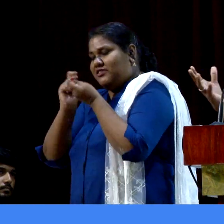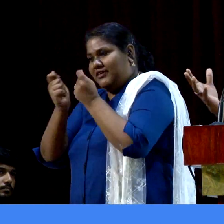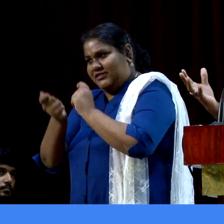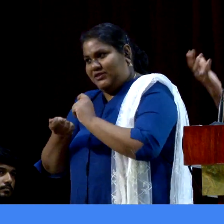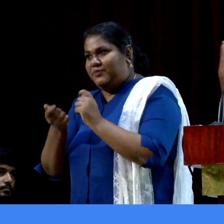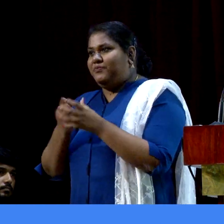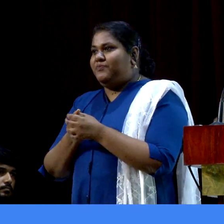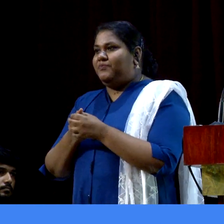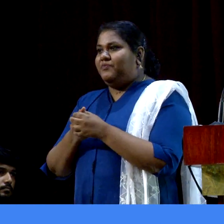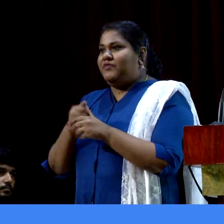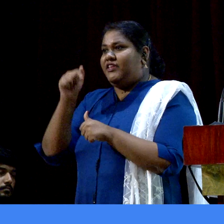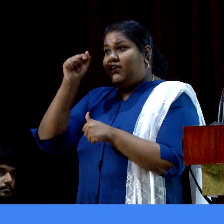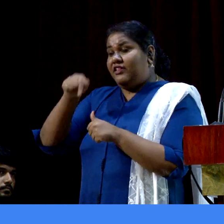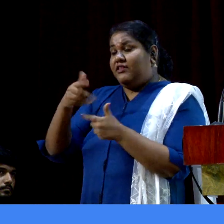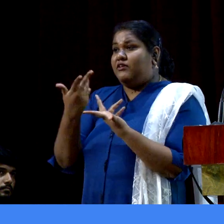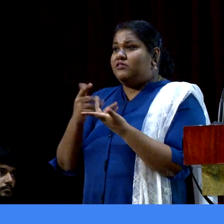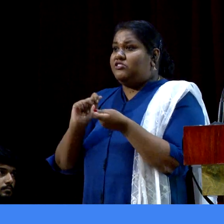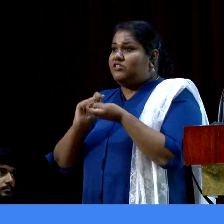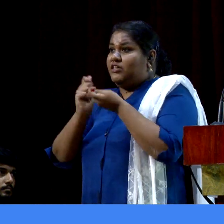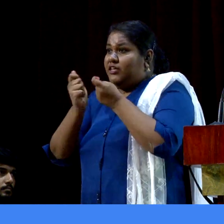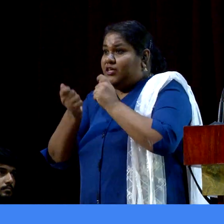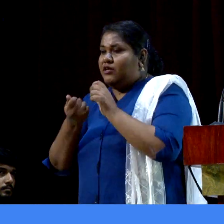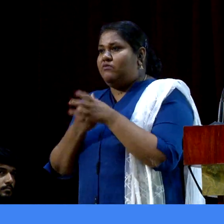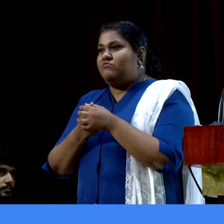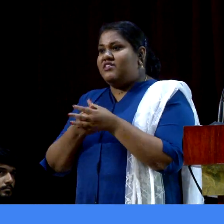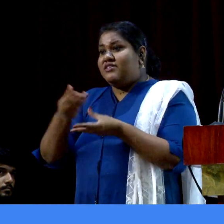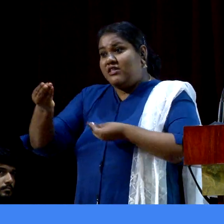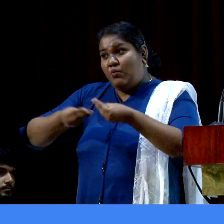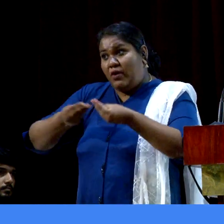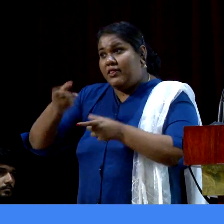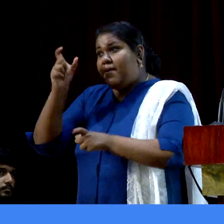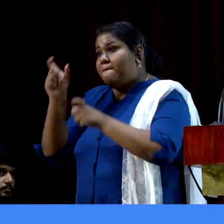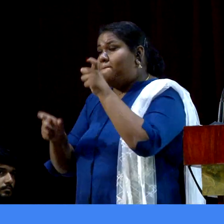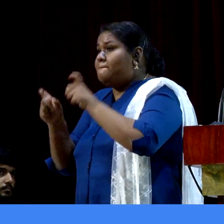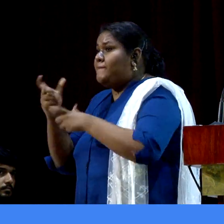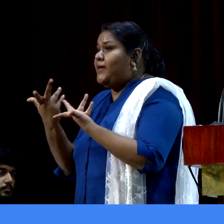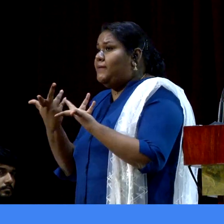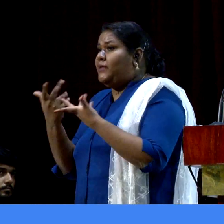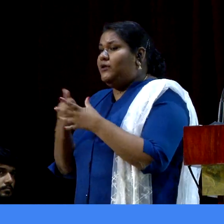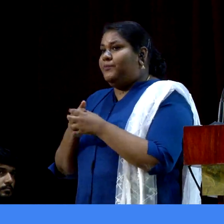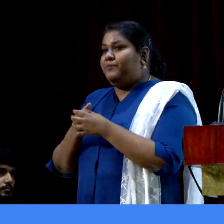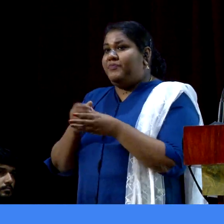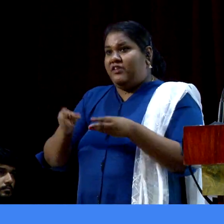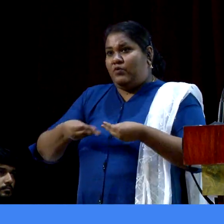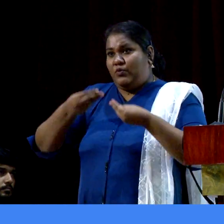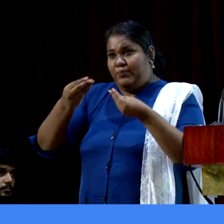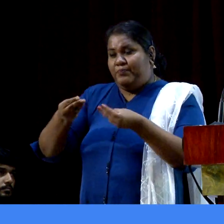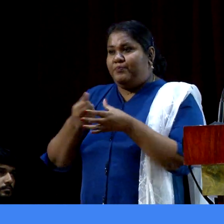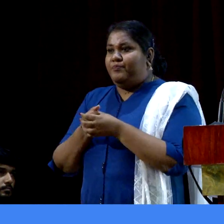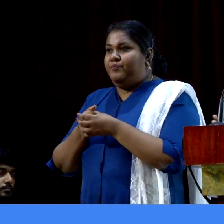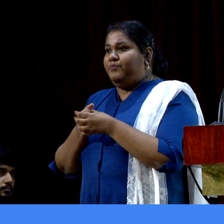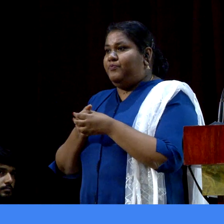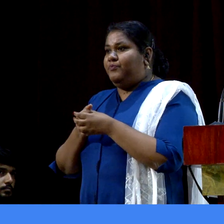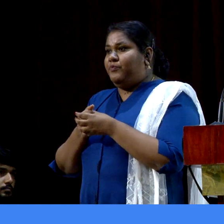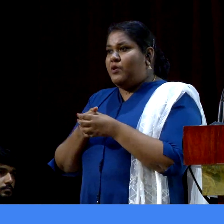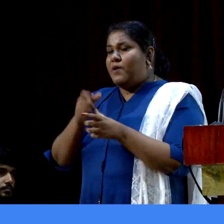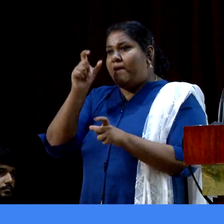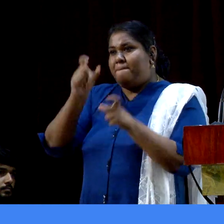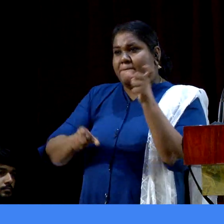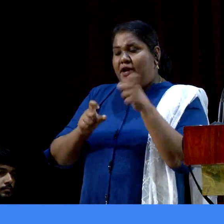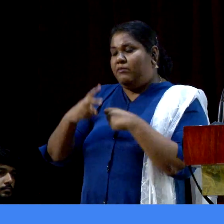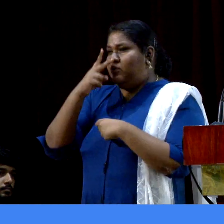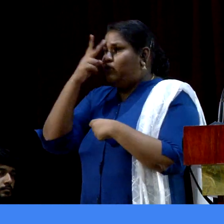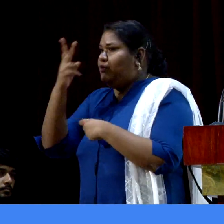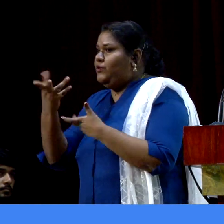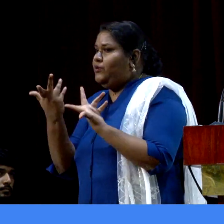உணவு உற்பத்தியை உருவாக்கி விவசாயிகளுக்கு இலவச மின்சாரத்தை வழங்கி உணவு உற்பத்தி அதிக அளவில் கொண்டு